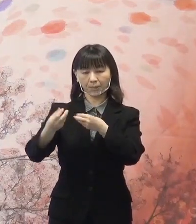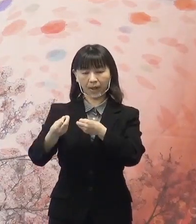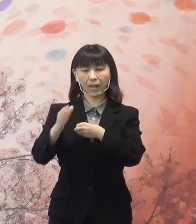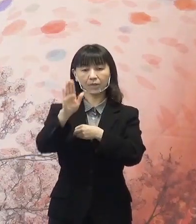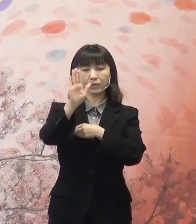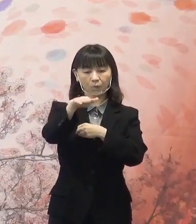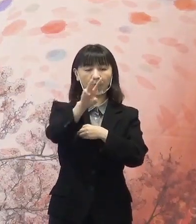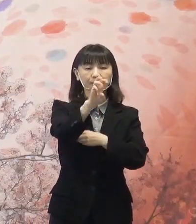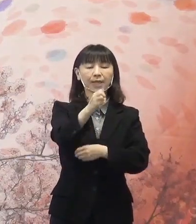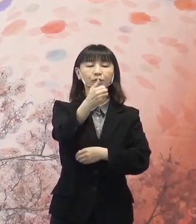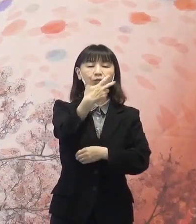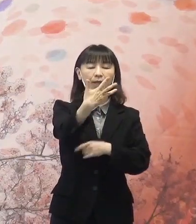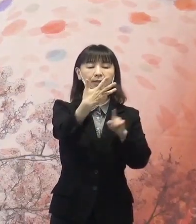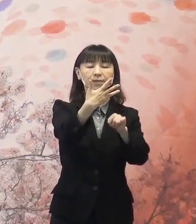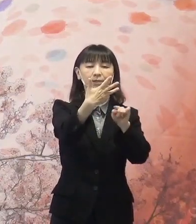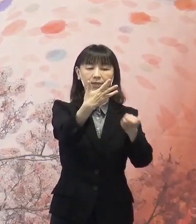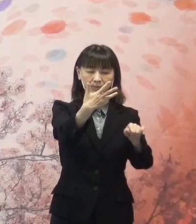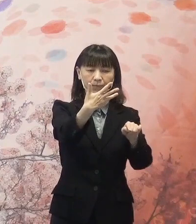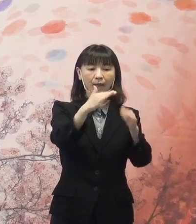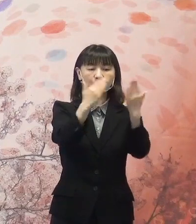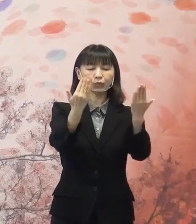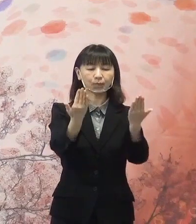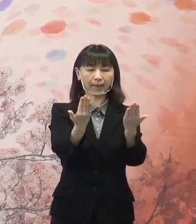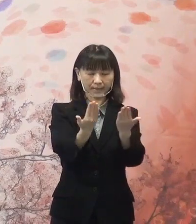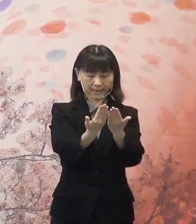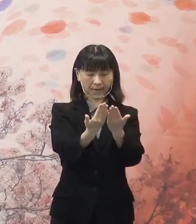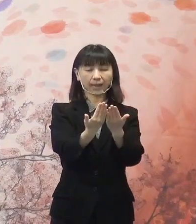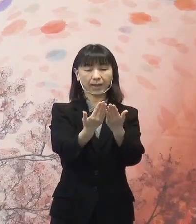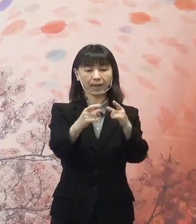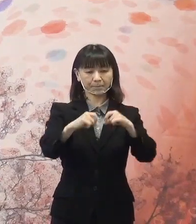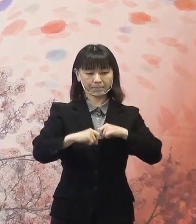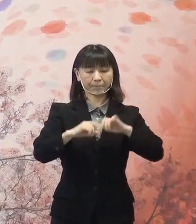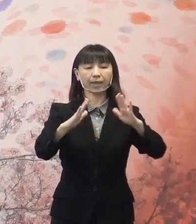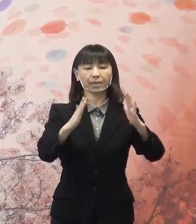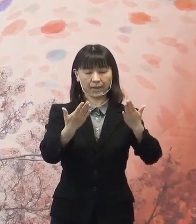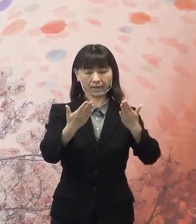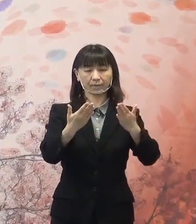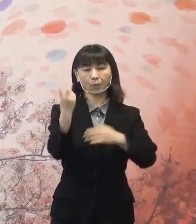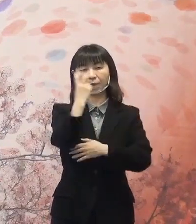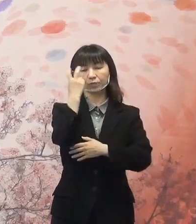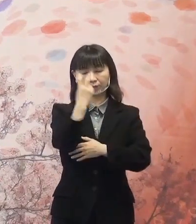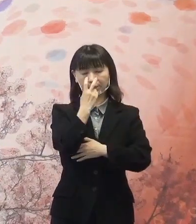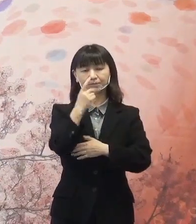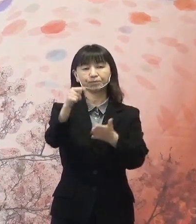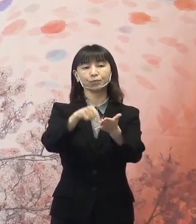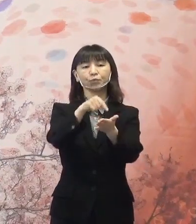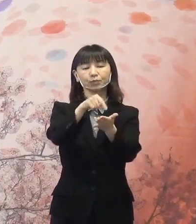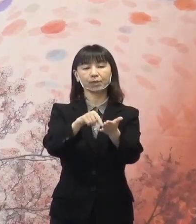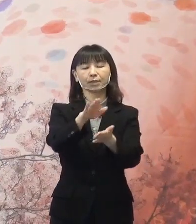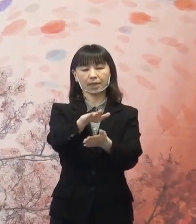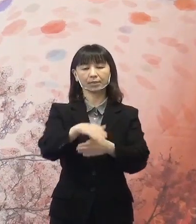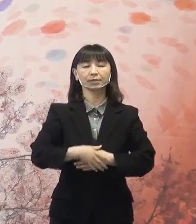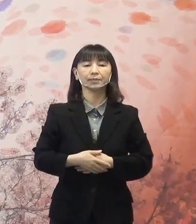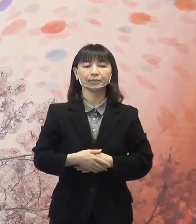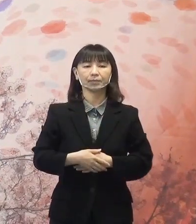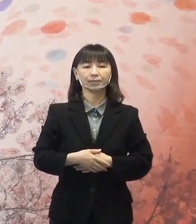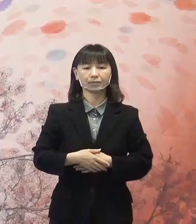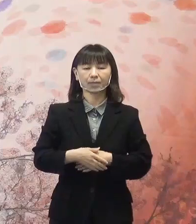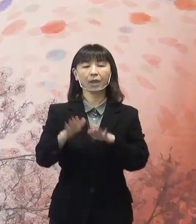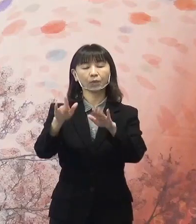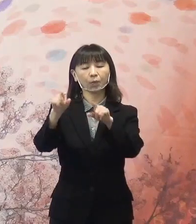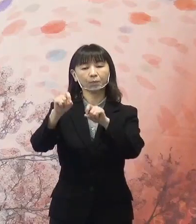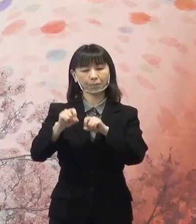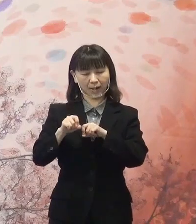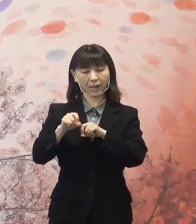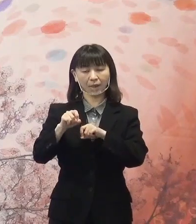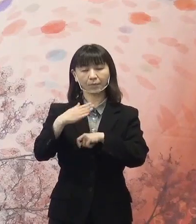の38人の方はすべて陰性と確認しております。今日陽性発表の方もいますから、